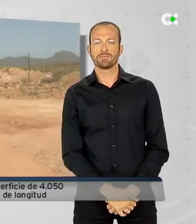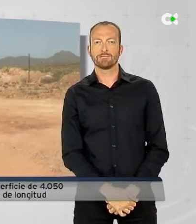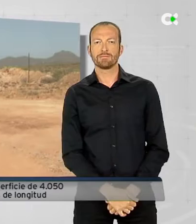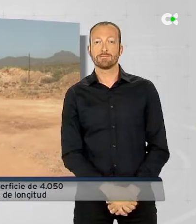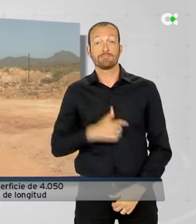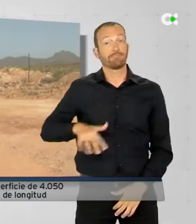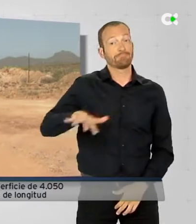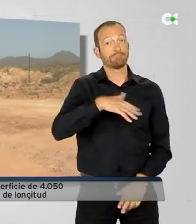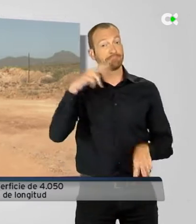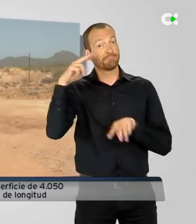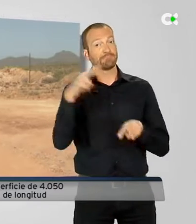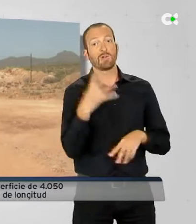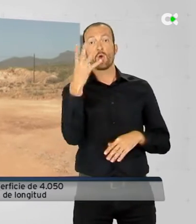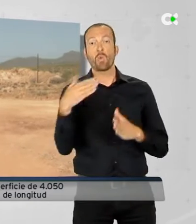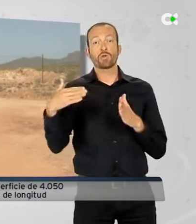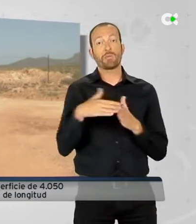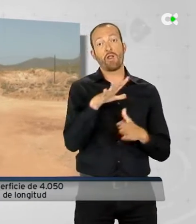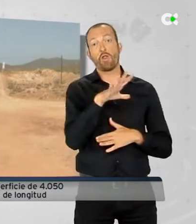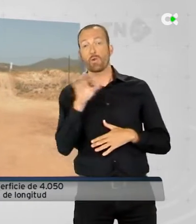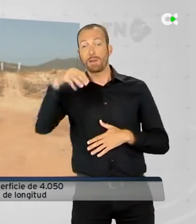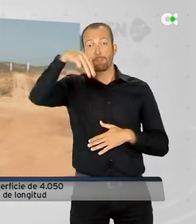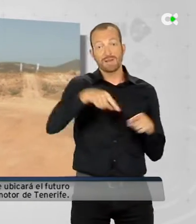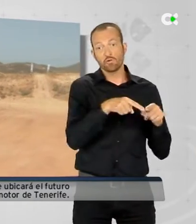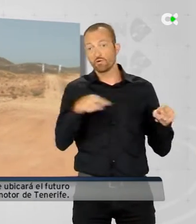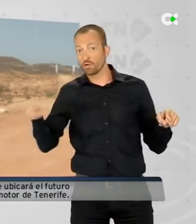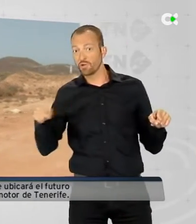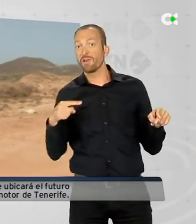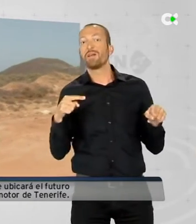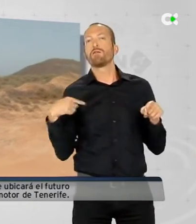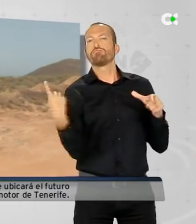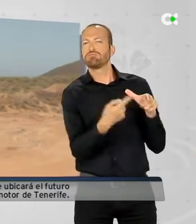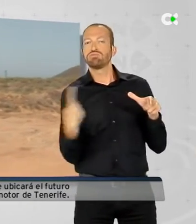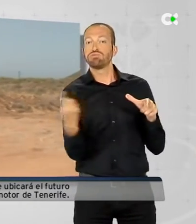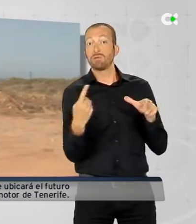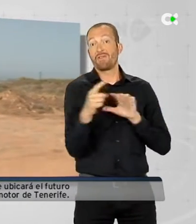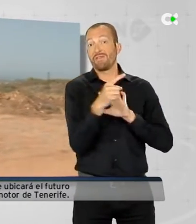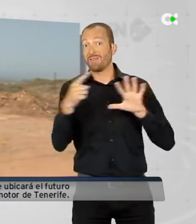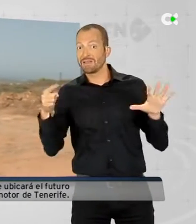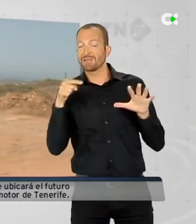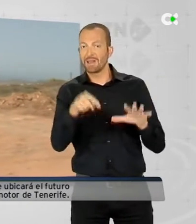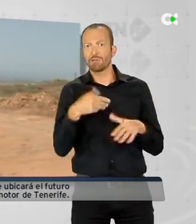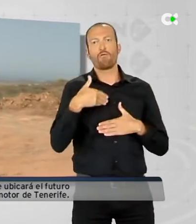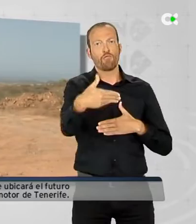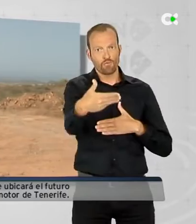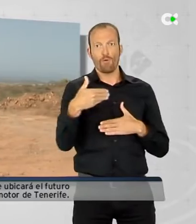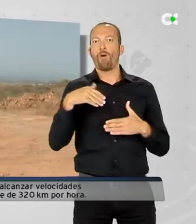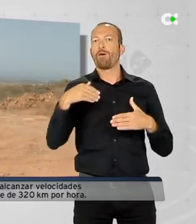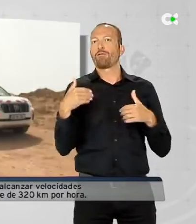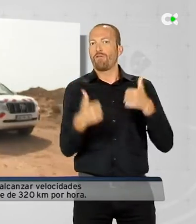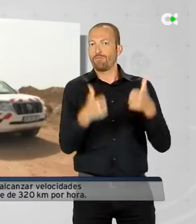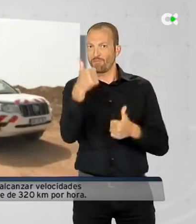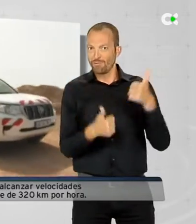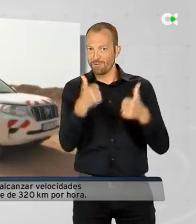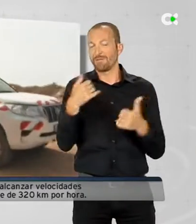En esta superficie de 4.050 metros de longitud y 16 curvas se ubicará el futuro circuito del motor de Tenerife. En él se